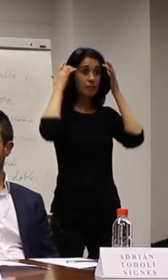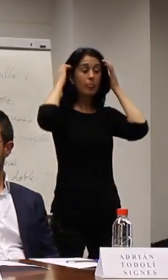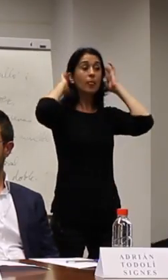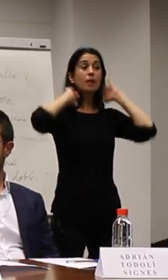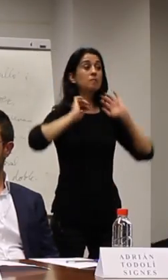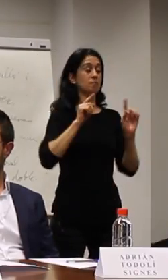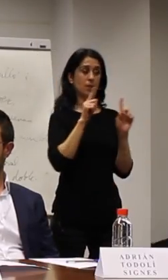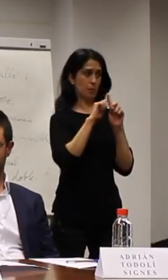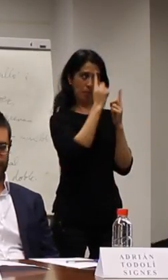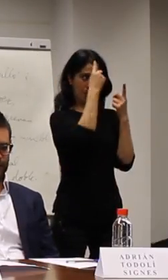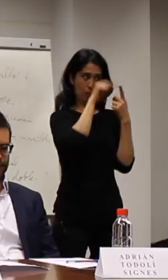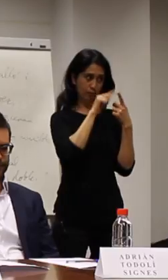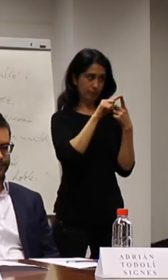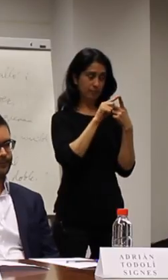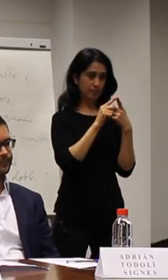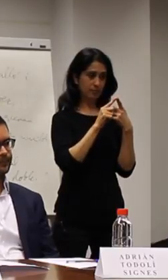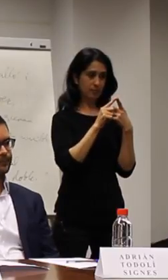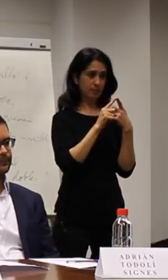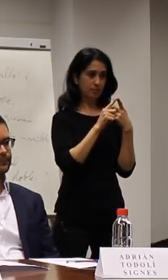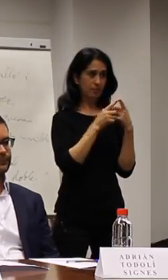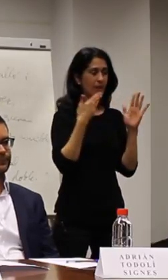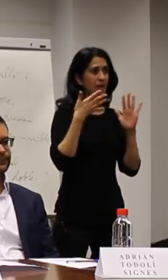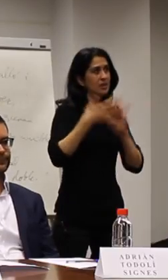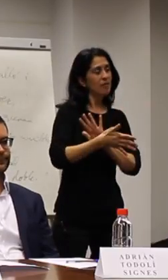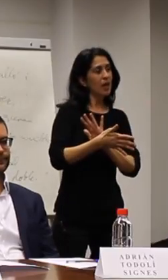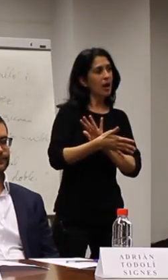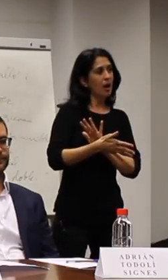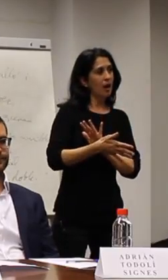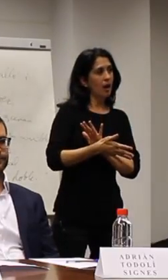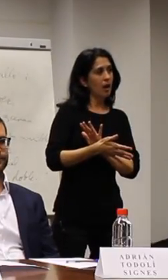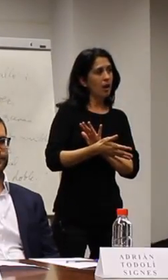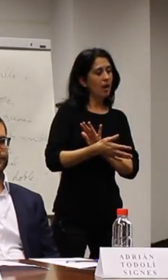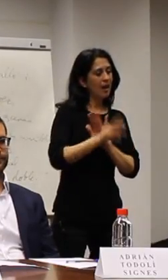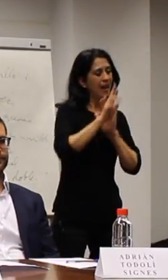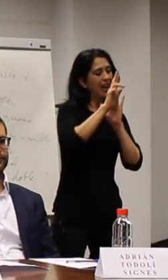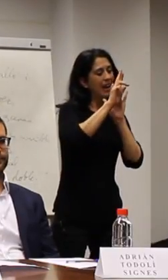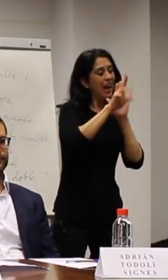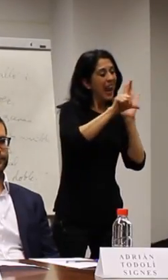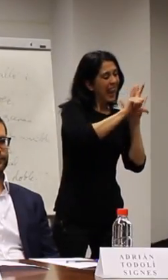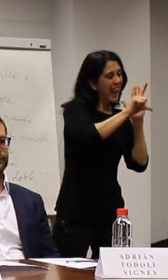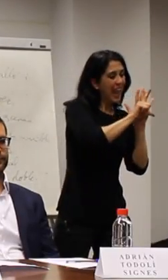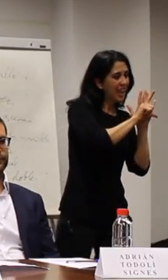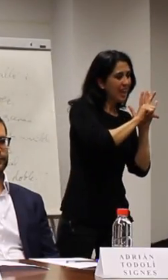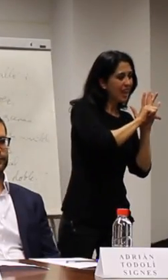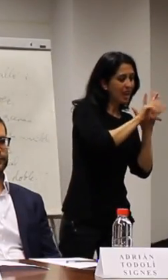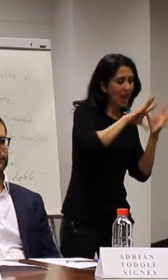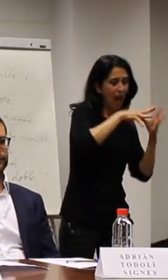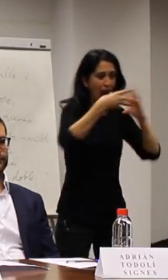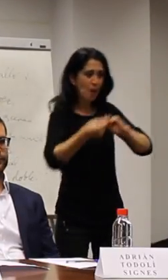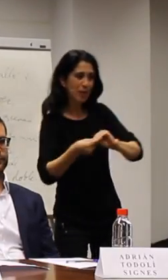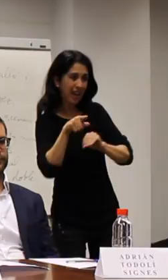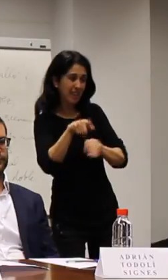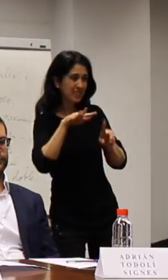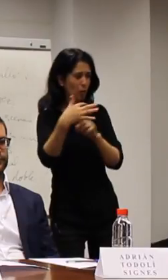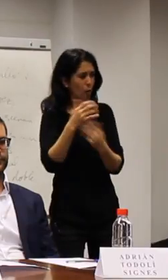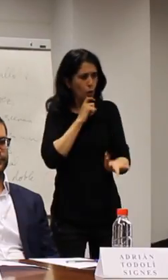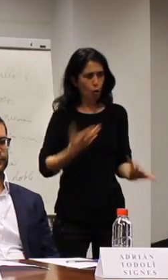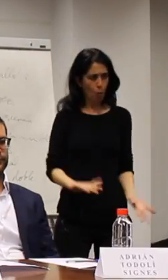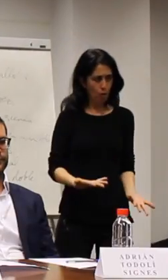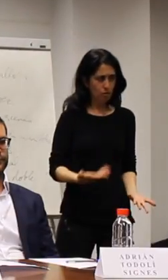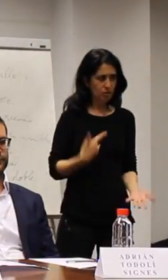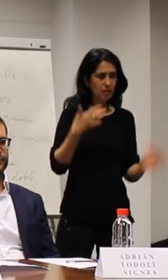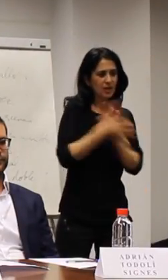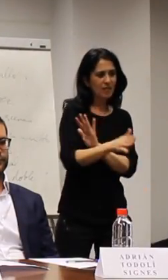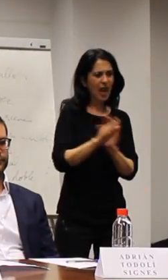el primer aspecto. Es decir, ¿en qué términos aplicamos la legislación vigente? Es decir, ¿se trata de una legislación que afecta al